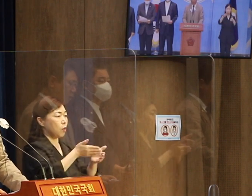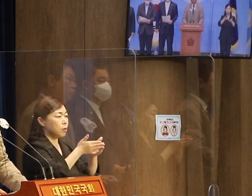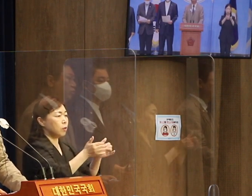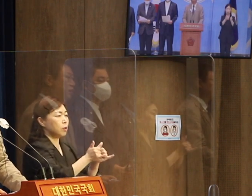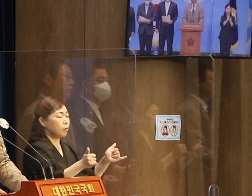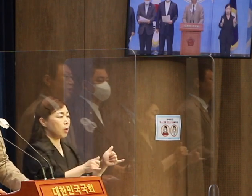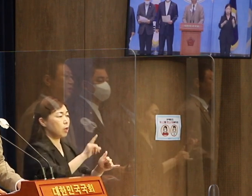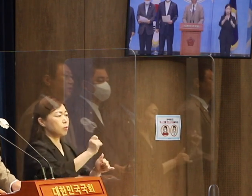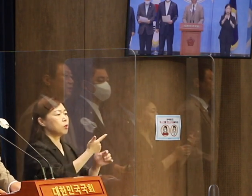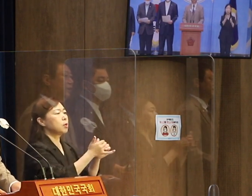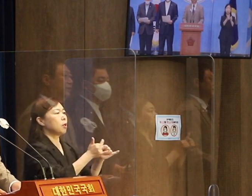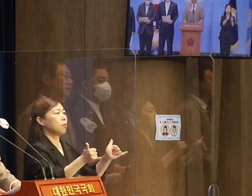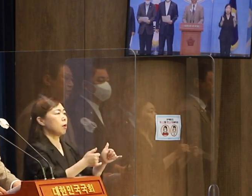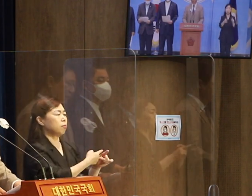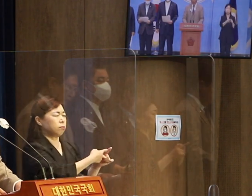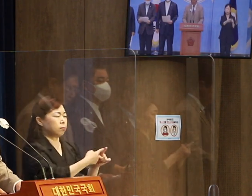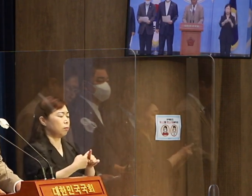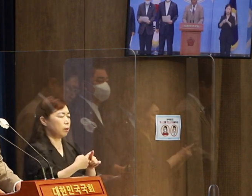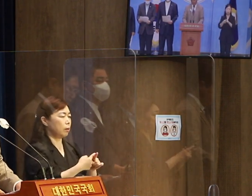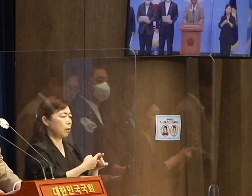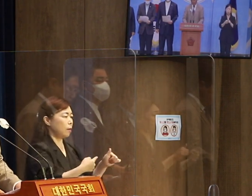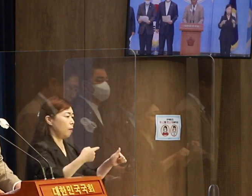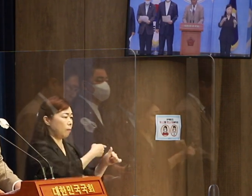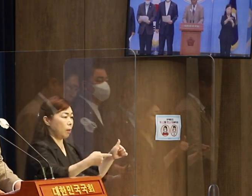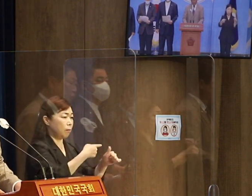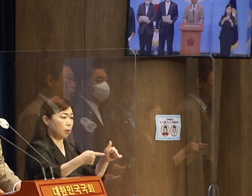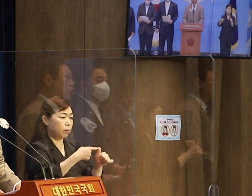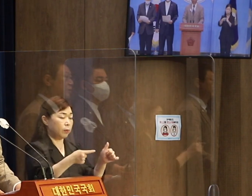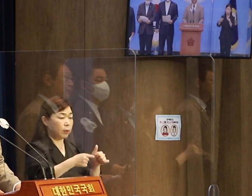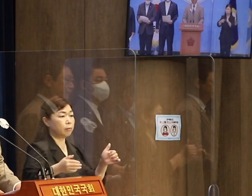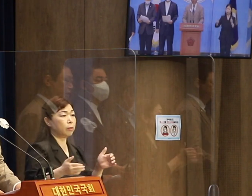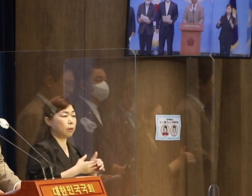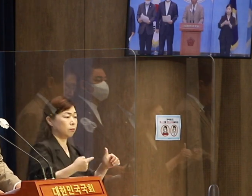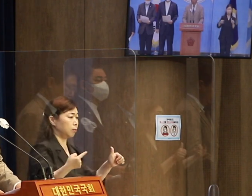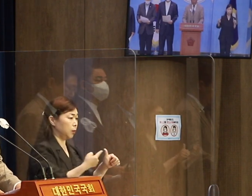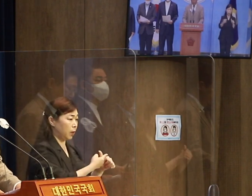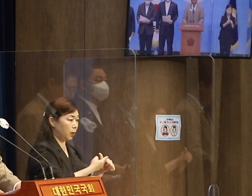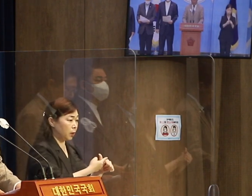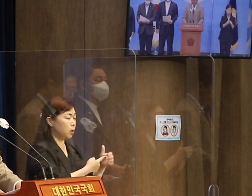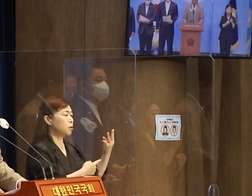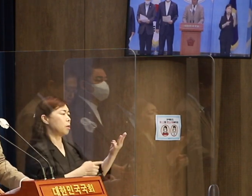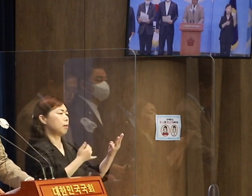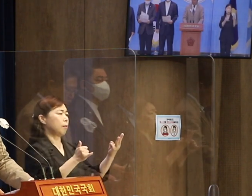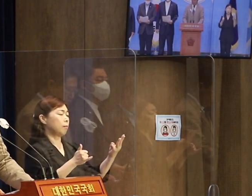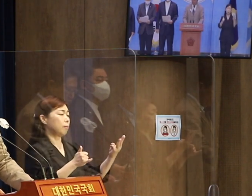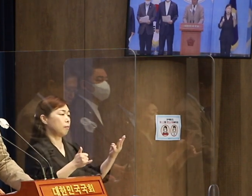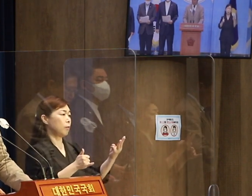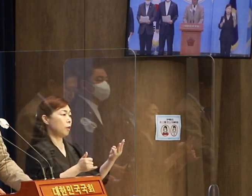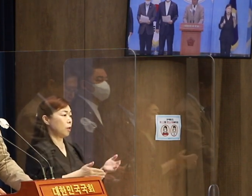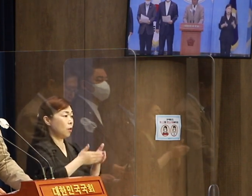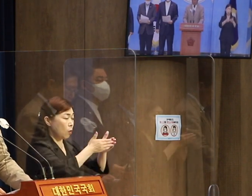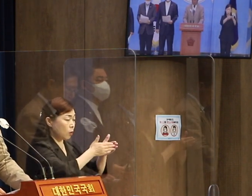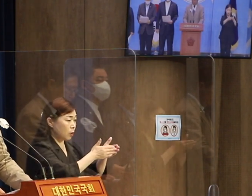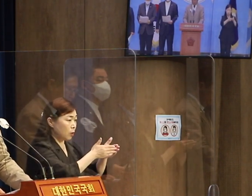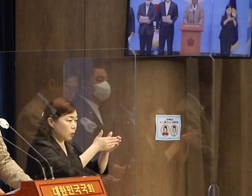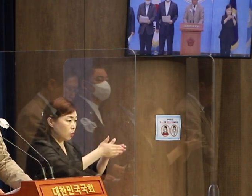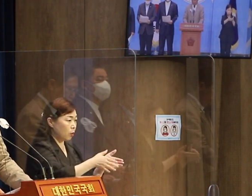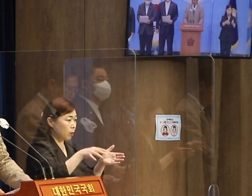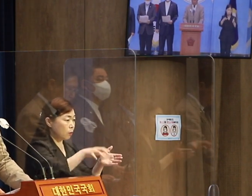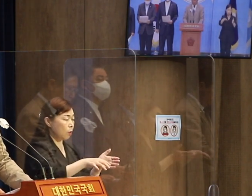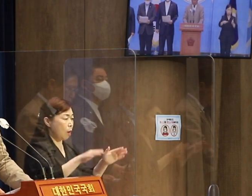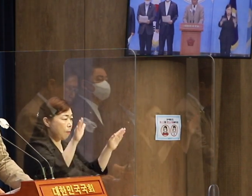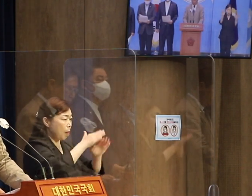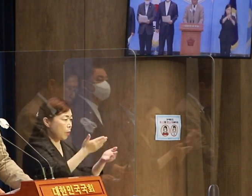선상에서 무차별 살해했습니다. 범인은 총 3명이었습니다. 선수와 선미에서 야간